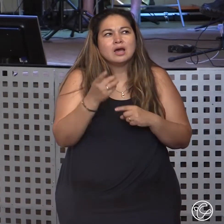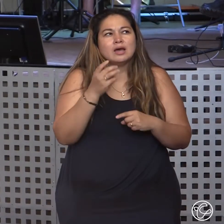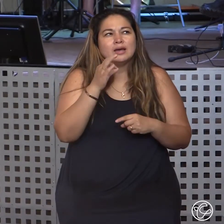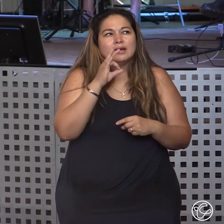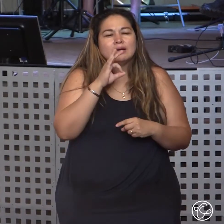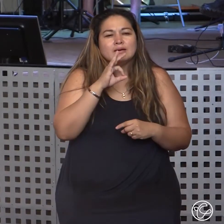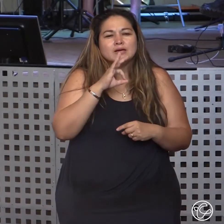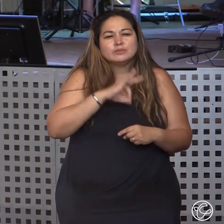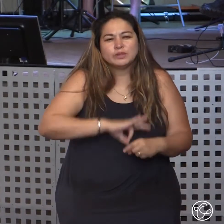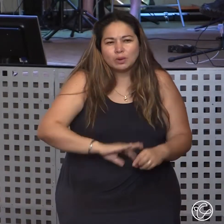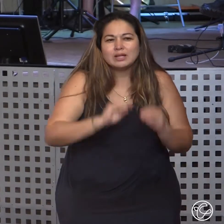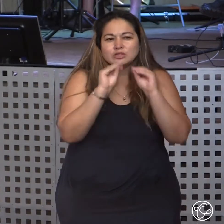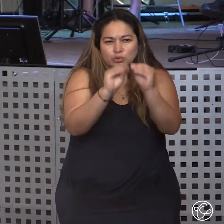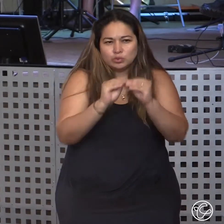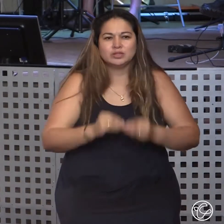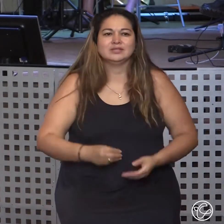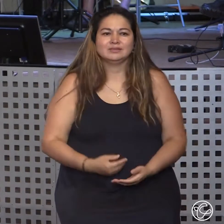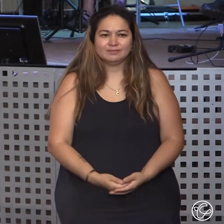distinto